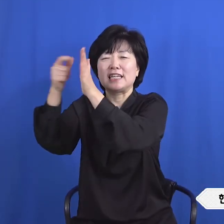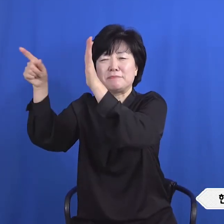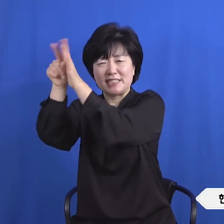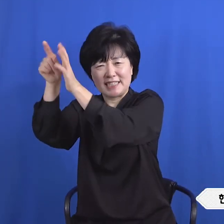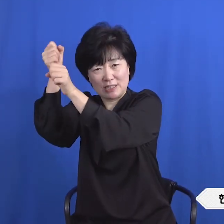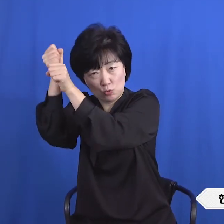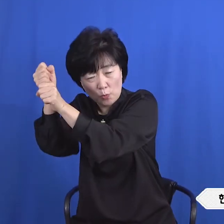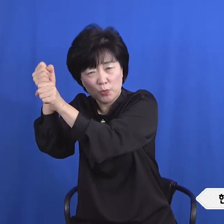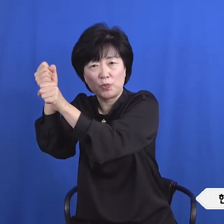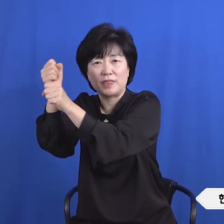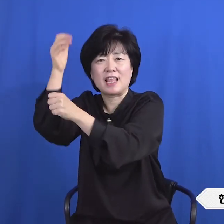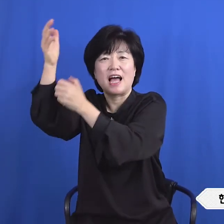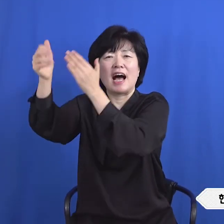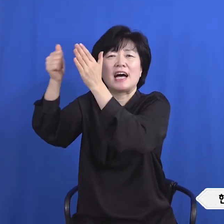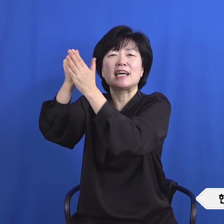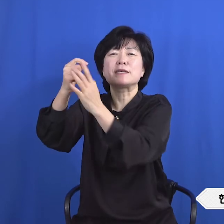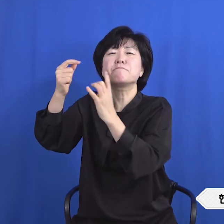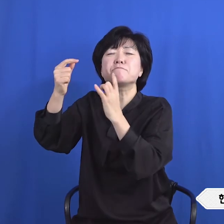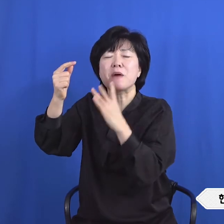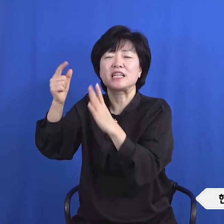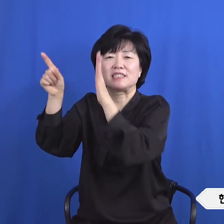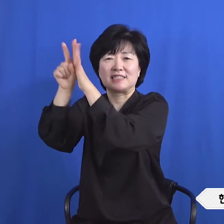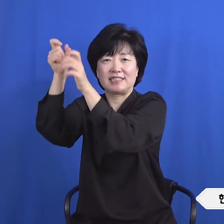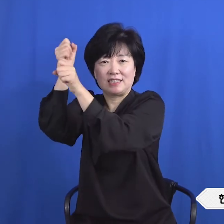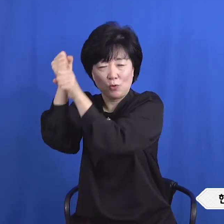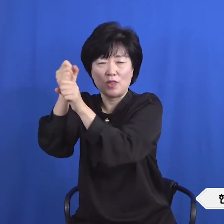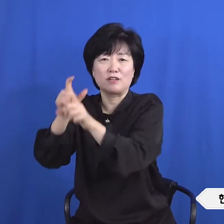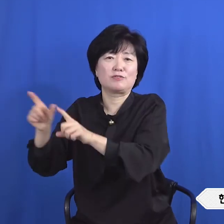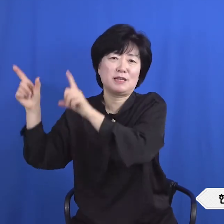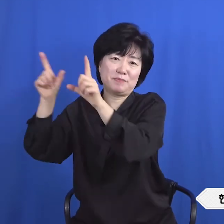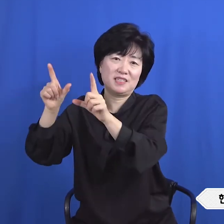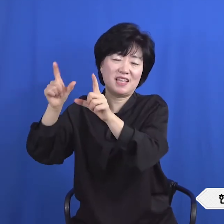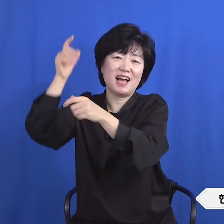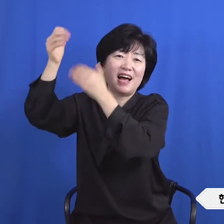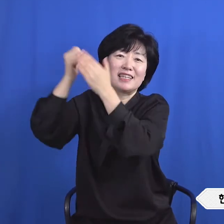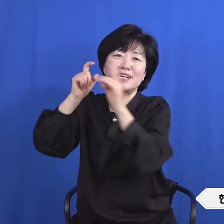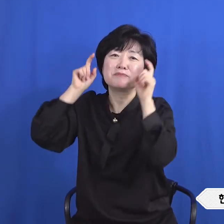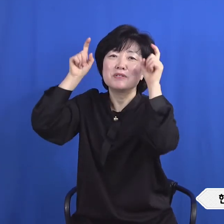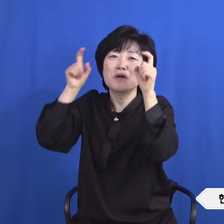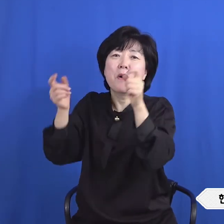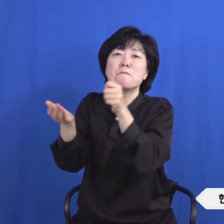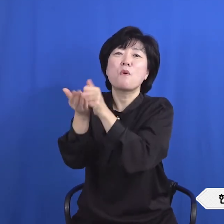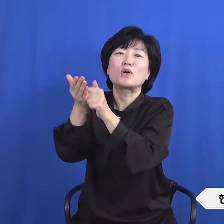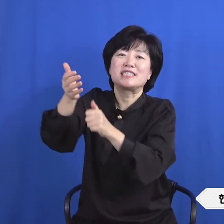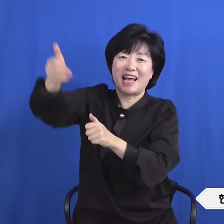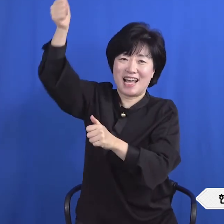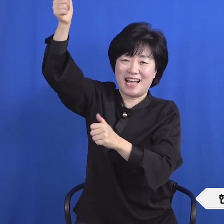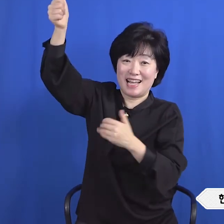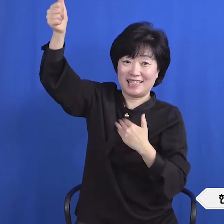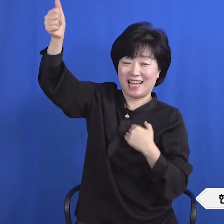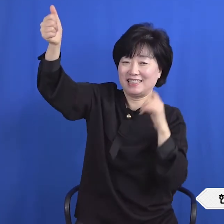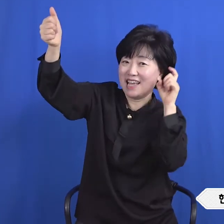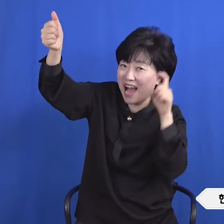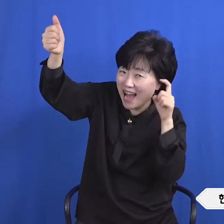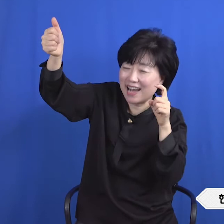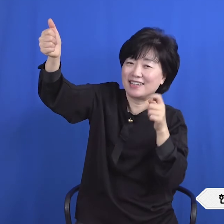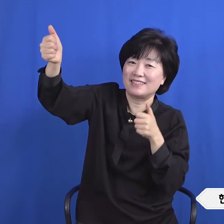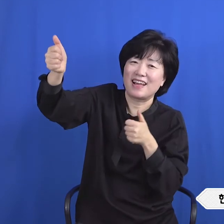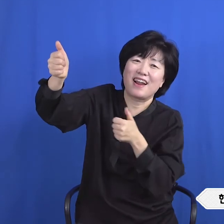하나님만을 의지하고 삽니다. 그래서 성경은 하나님은 목자시고 우리는 양이라고 표현하지